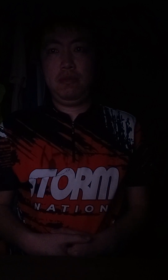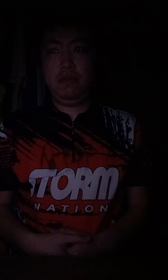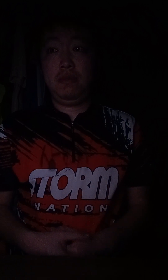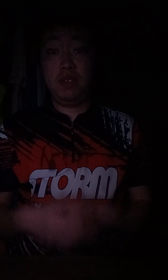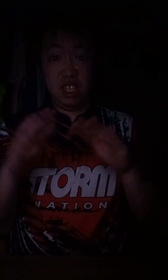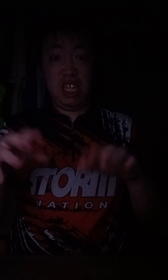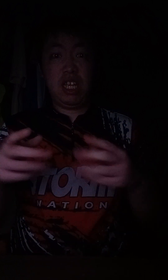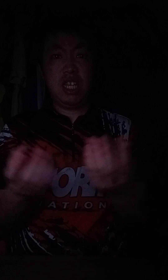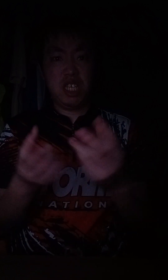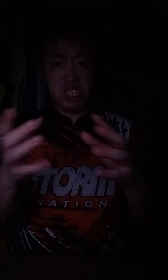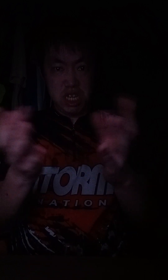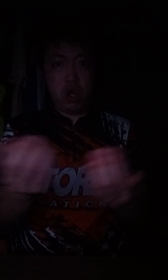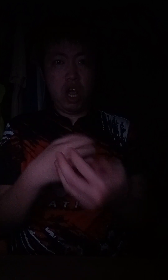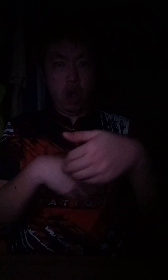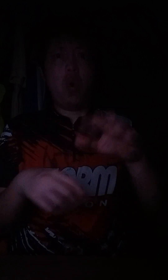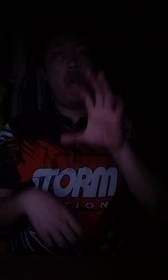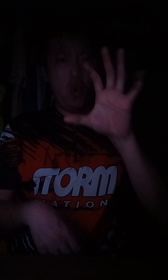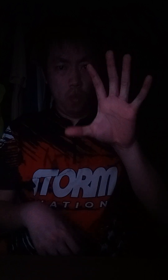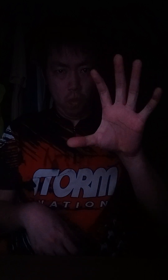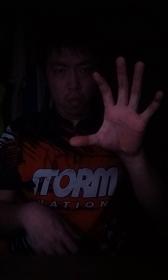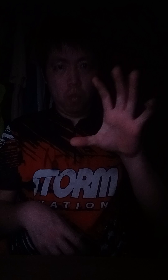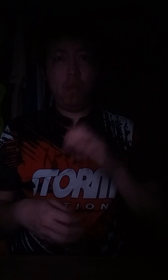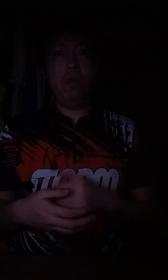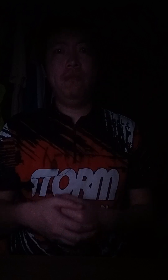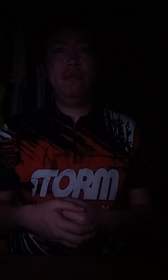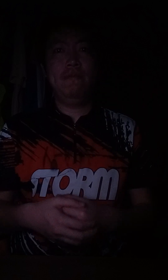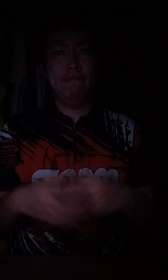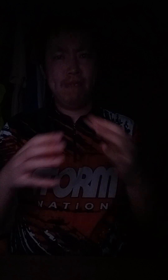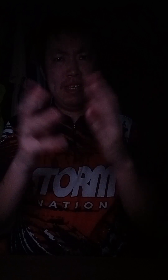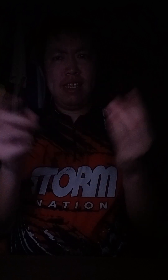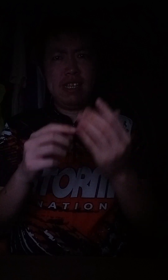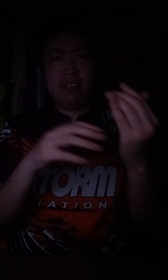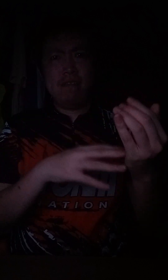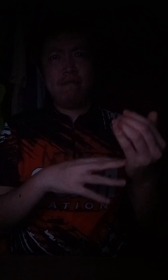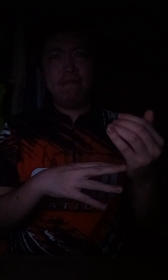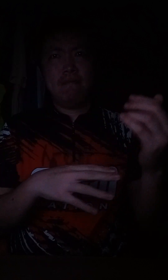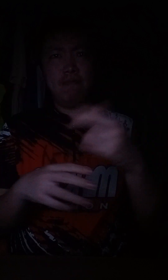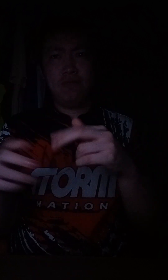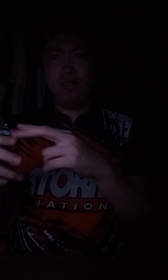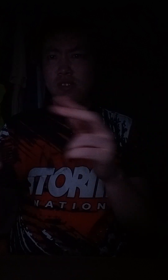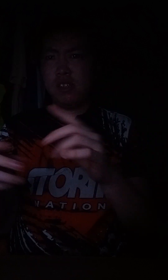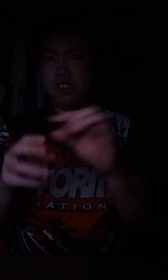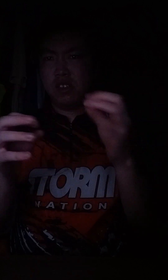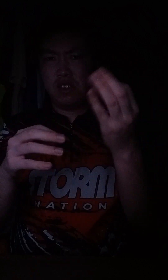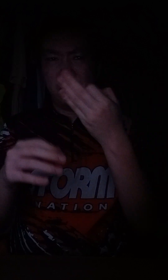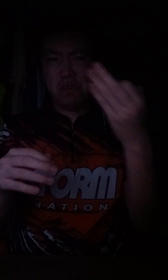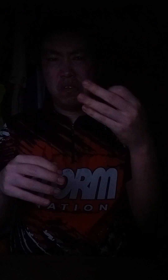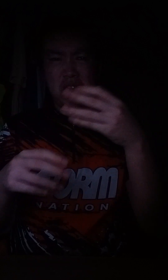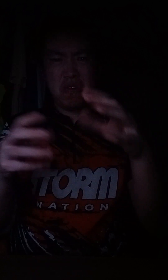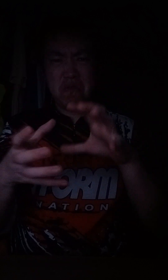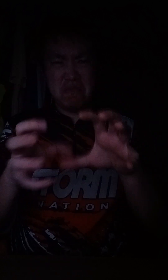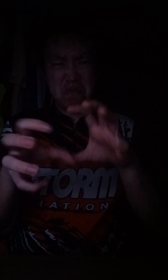서울의 한 지하철역 안 화장실. 변기 칸에 들어가 보니 한쪽 구석에 축축한 휴지 무덤이